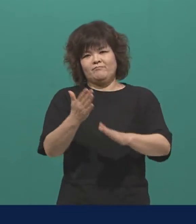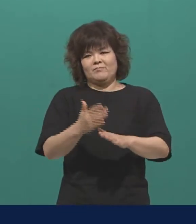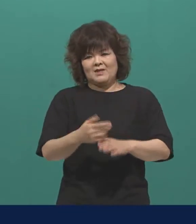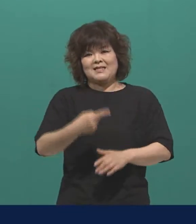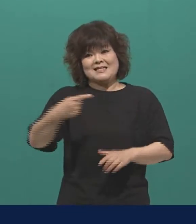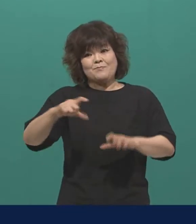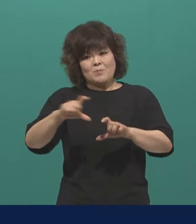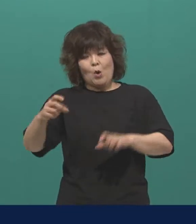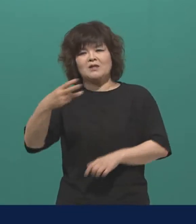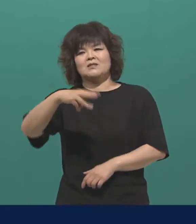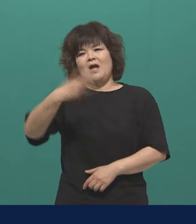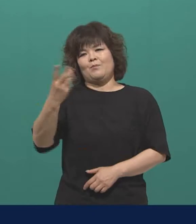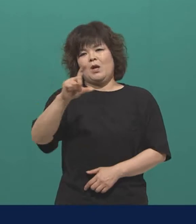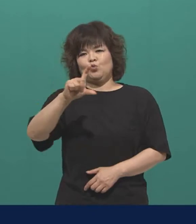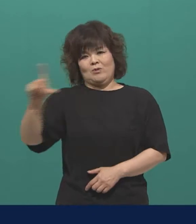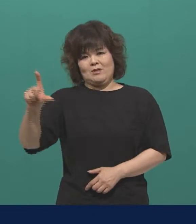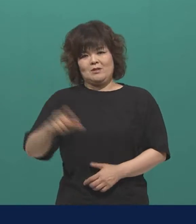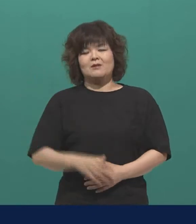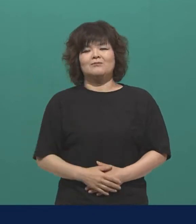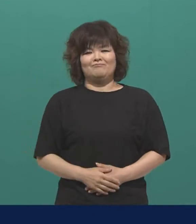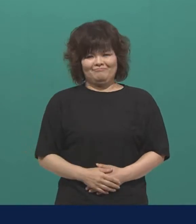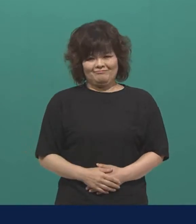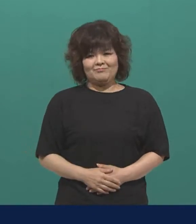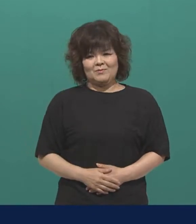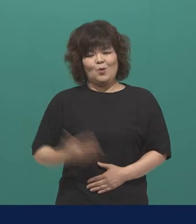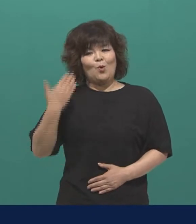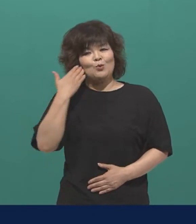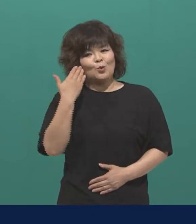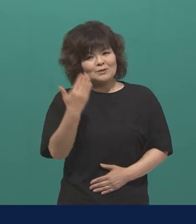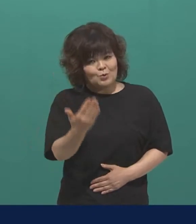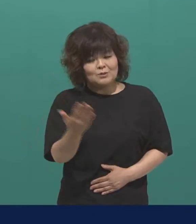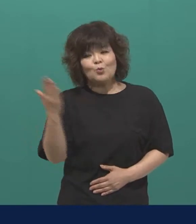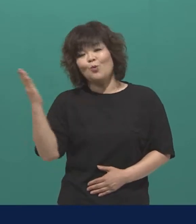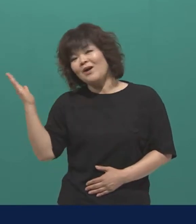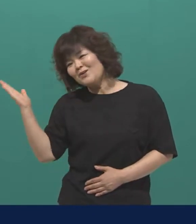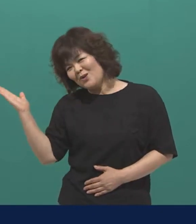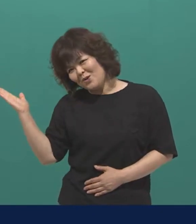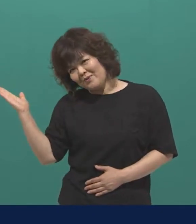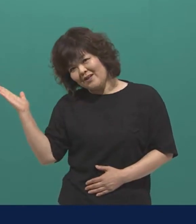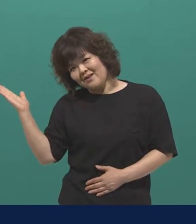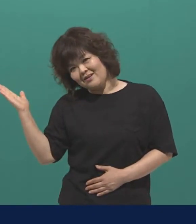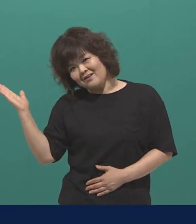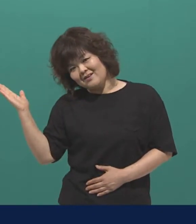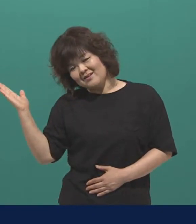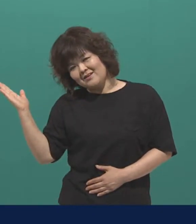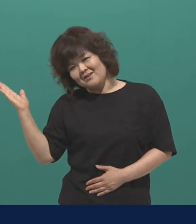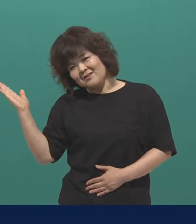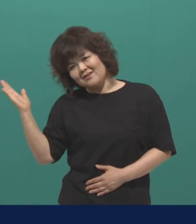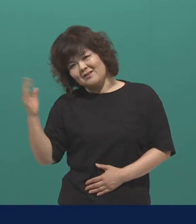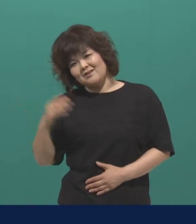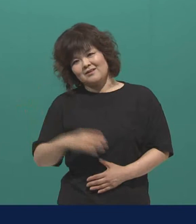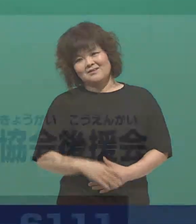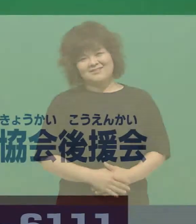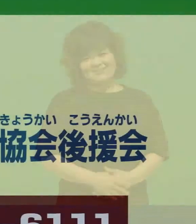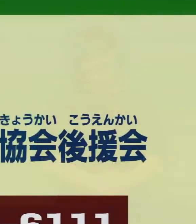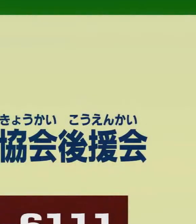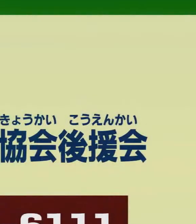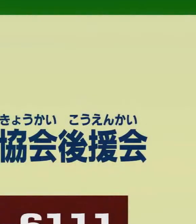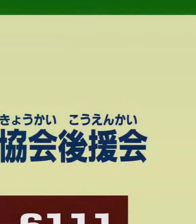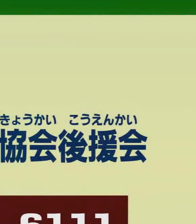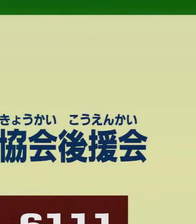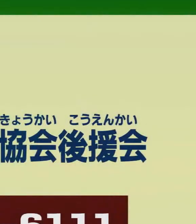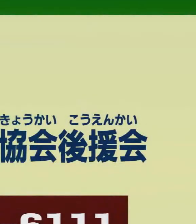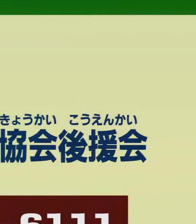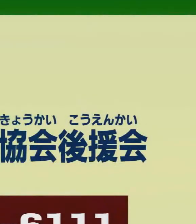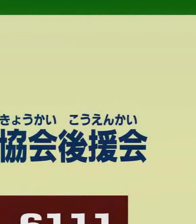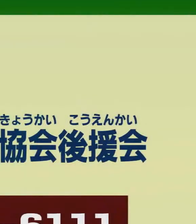料、一般は300円です。お問い合わせはご覧のところまで。